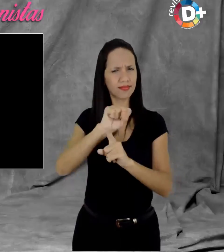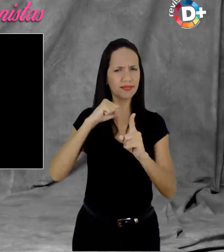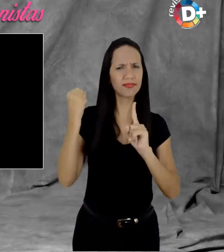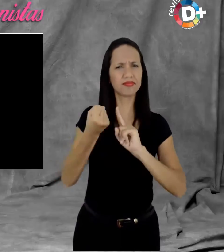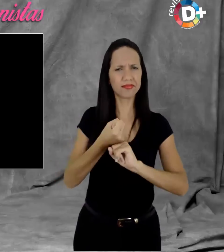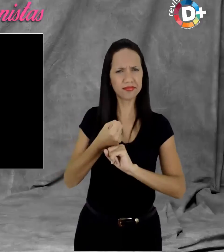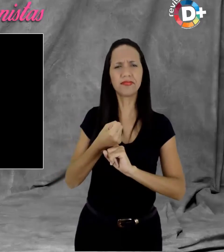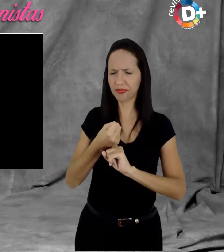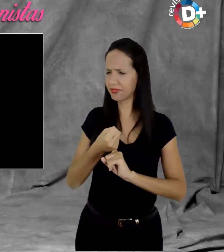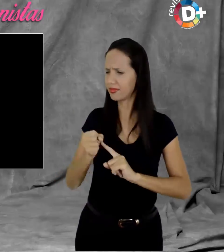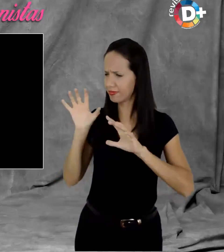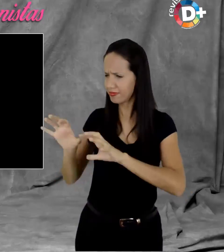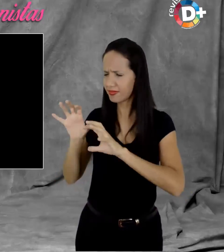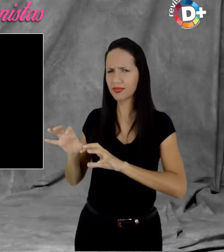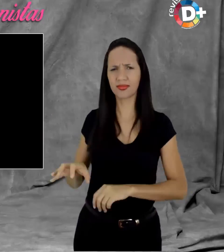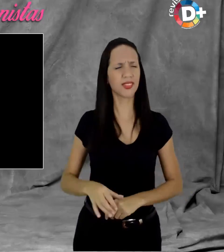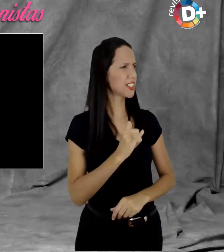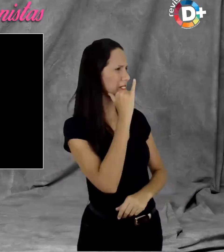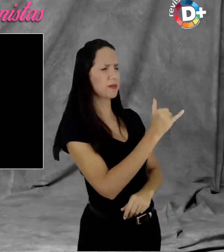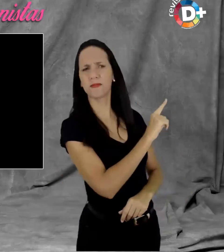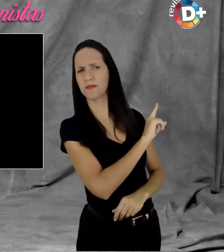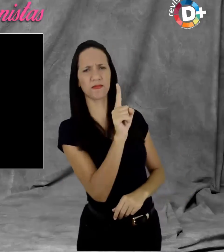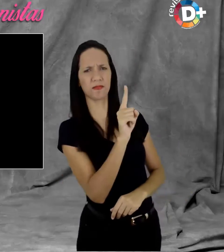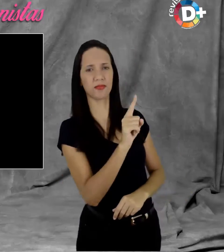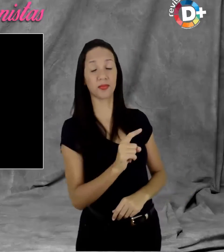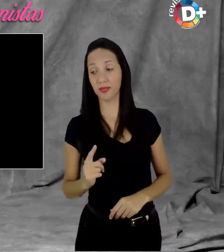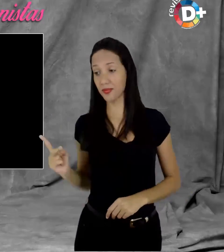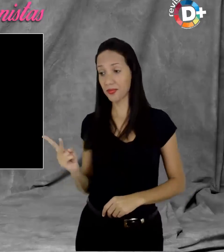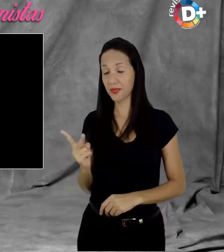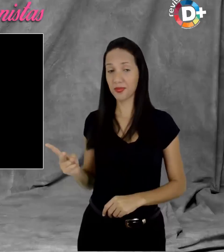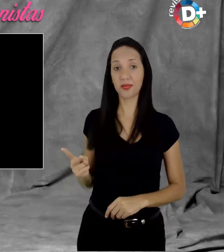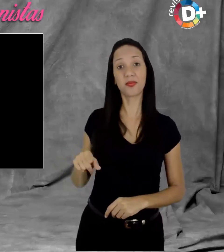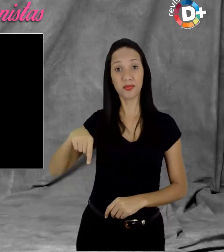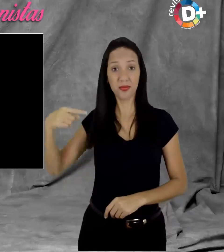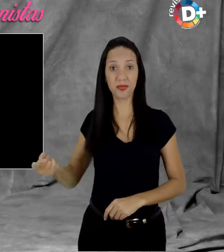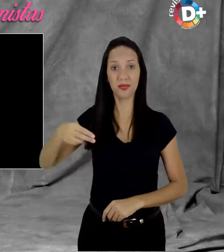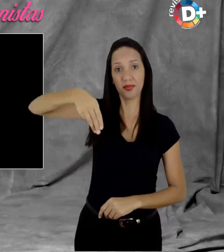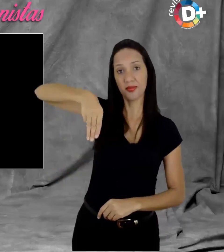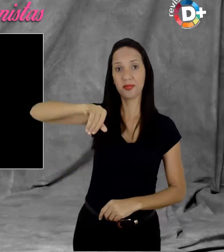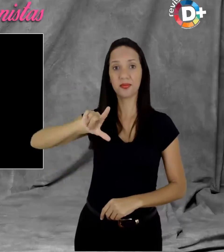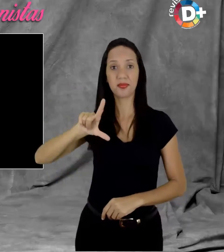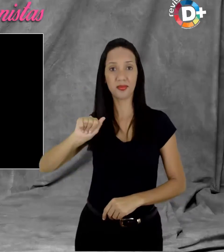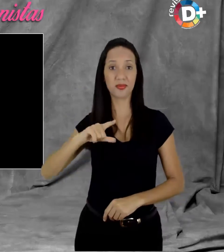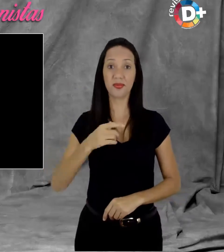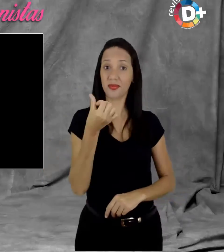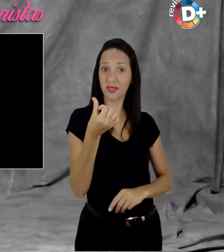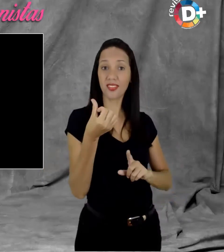impõe. Dissemos não. Mila faz palestras há 6 anos em escolas e entidades